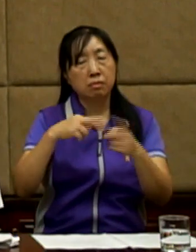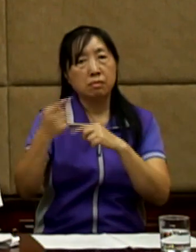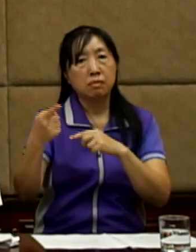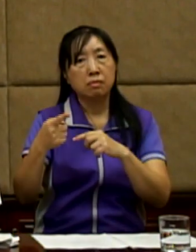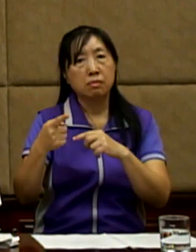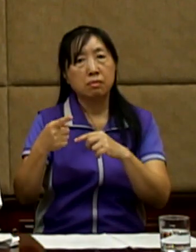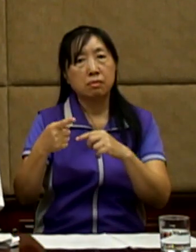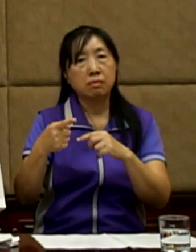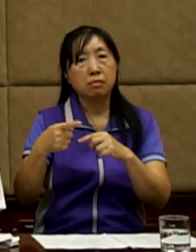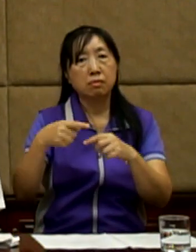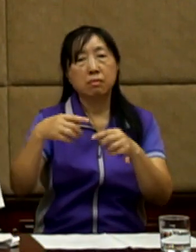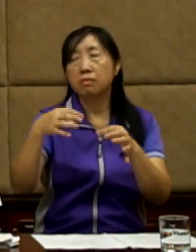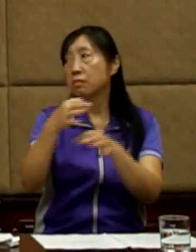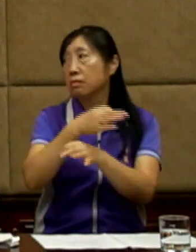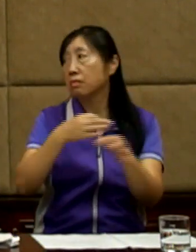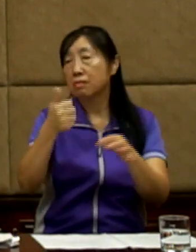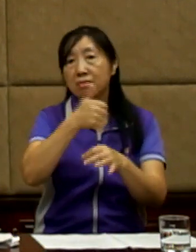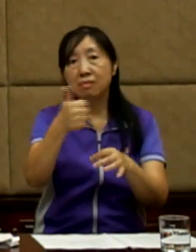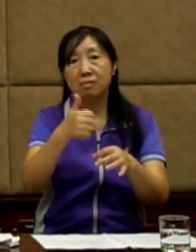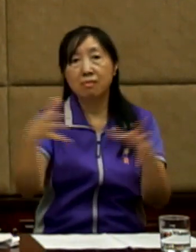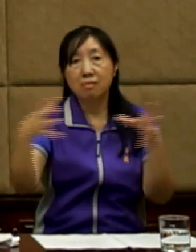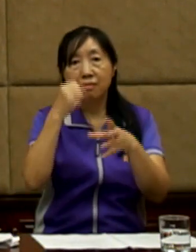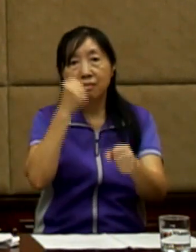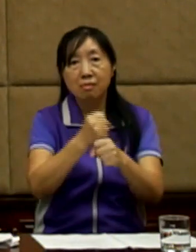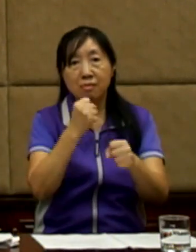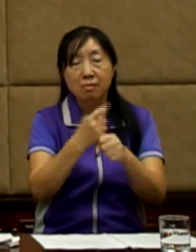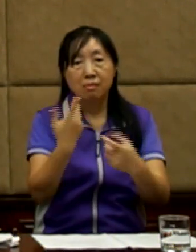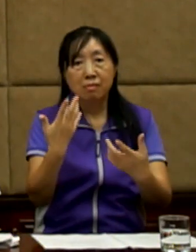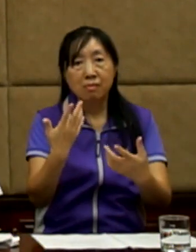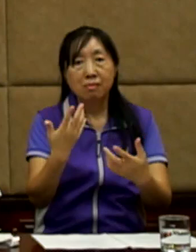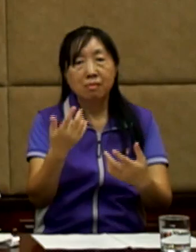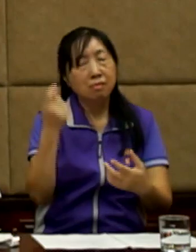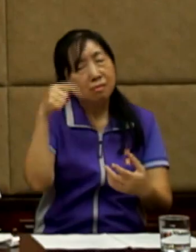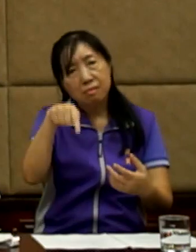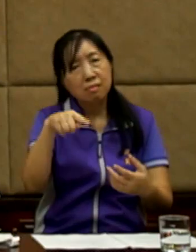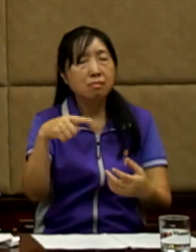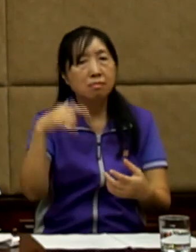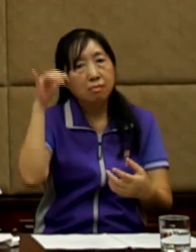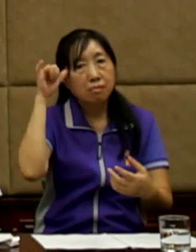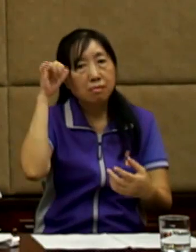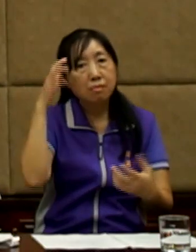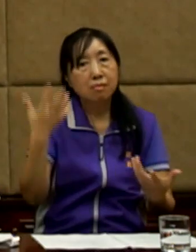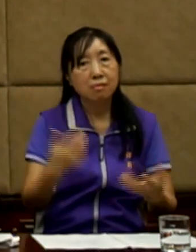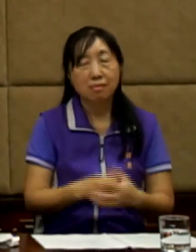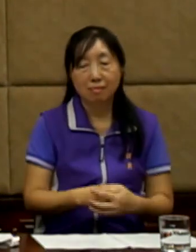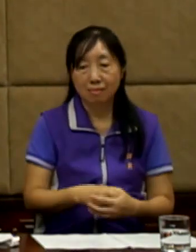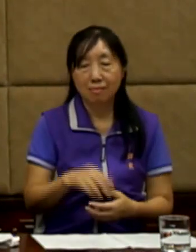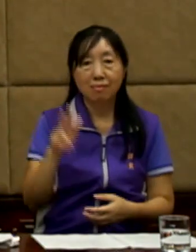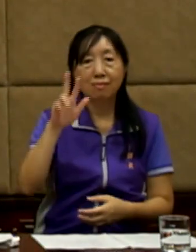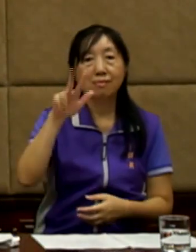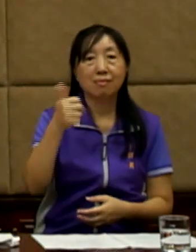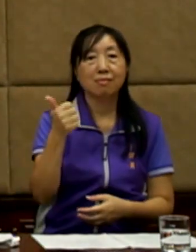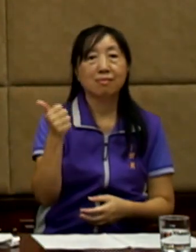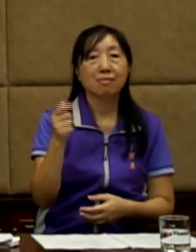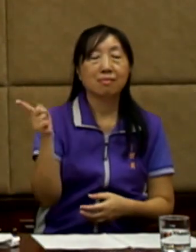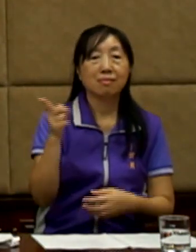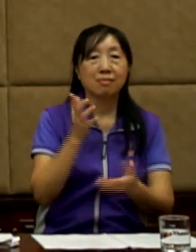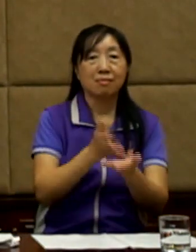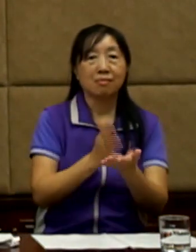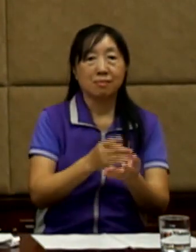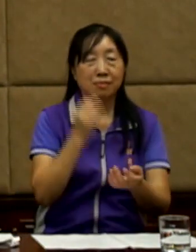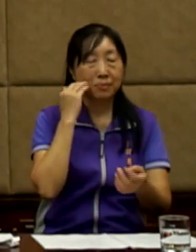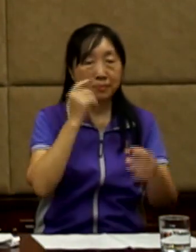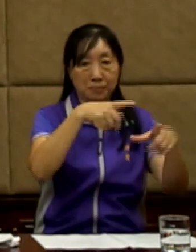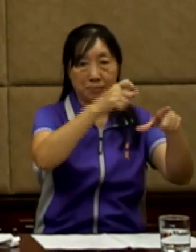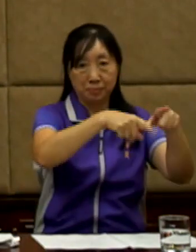分，那个刘姐，这个稍再说明一下。 好，那个因为基本上啊，频道事业如果